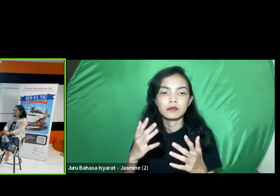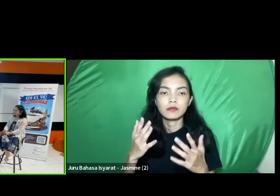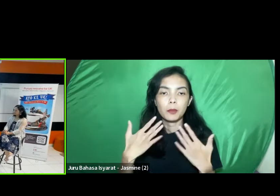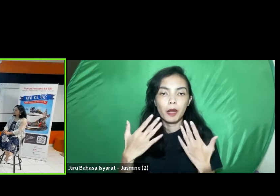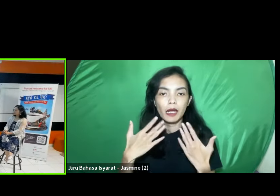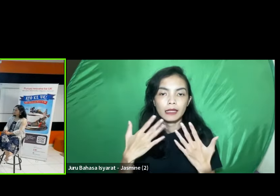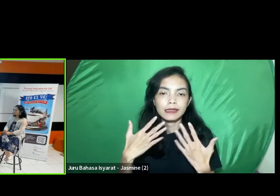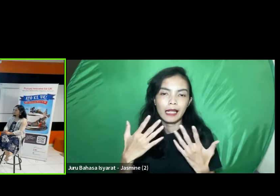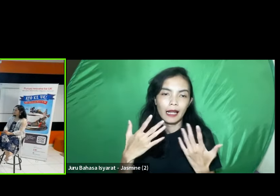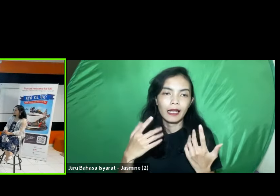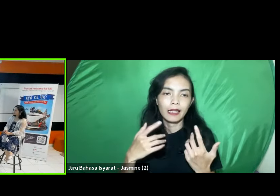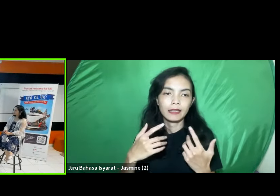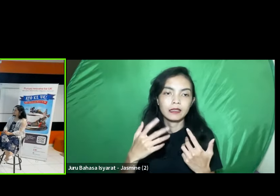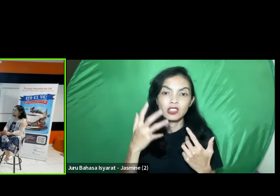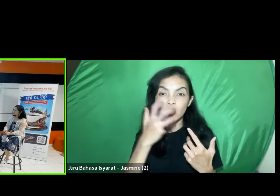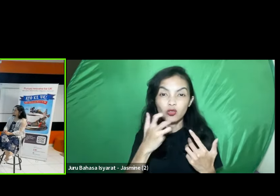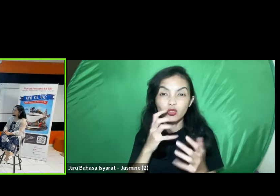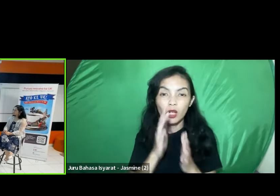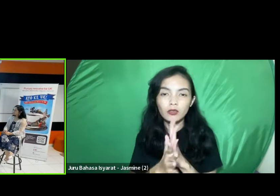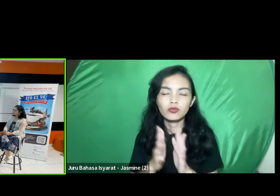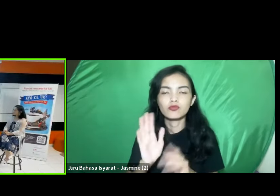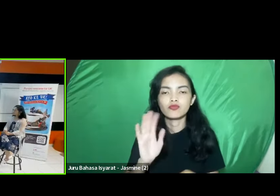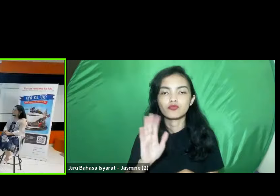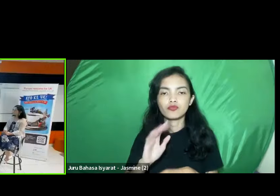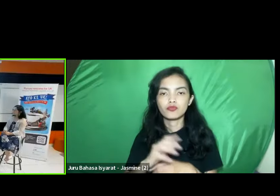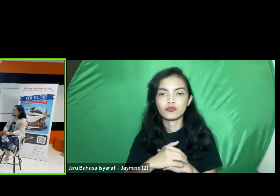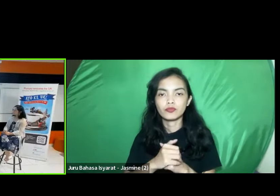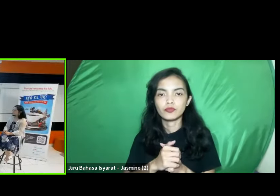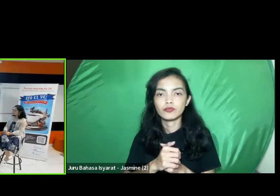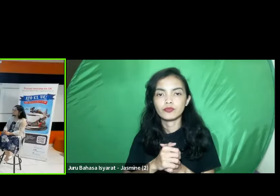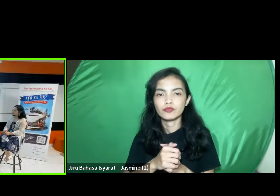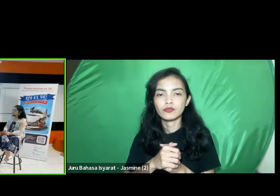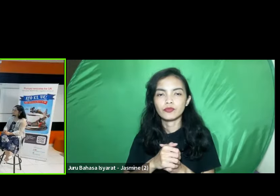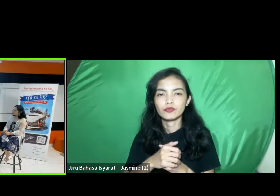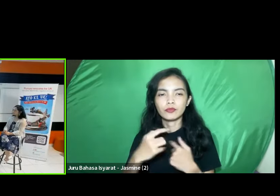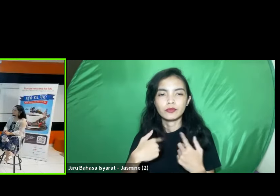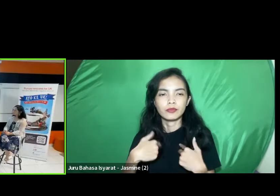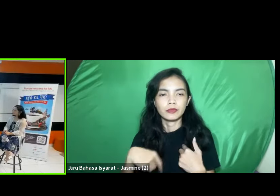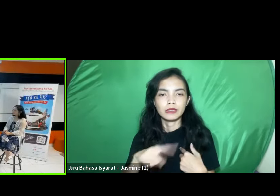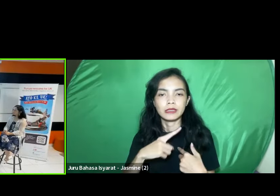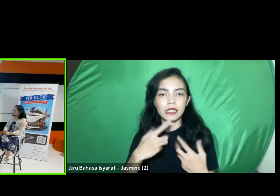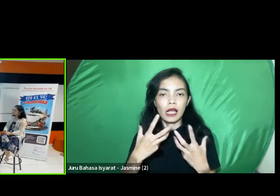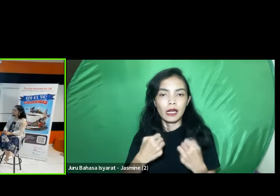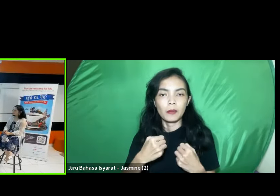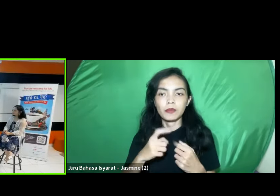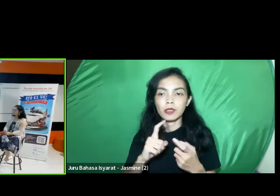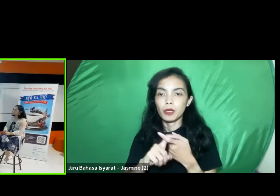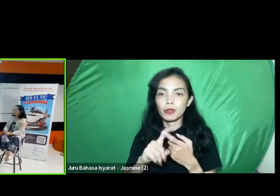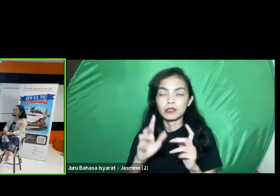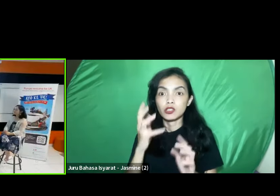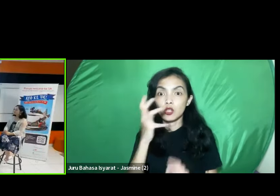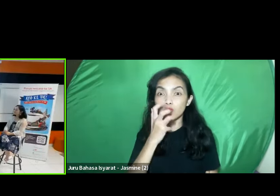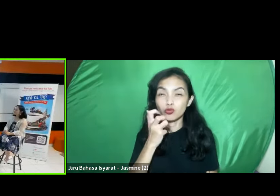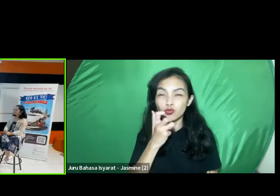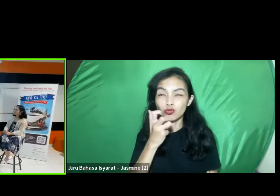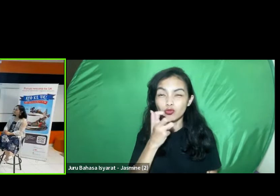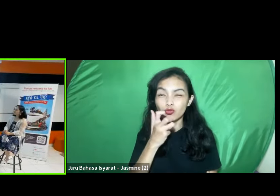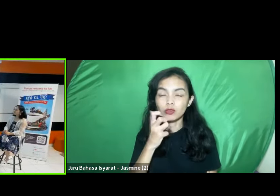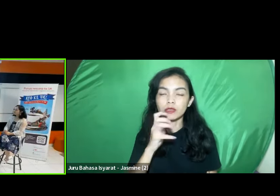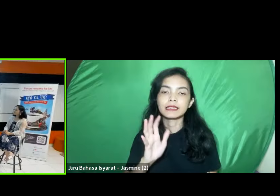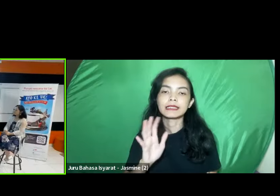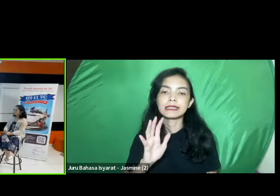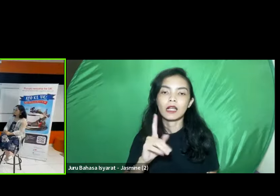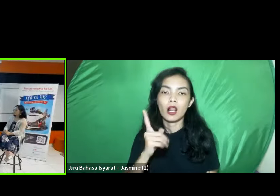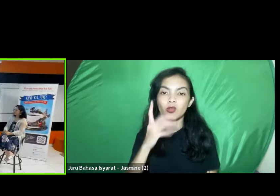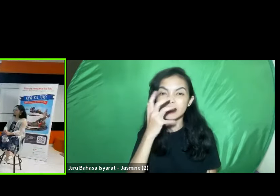terlalu serius di awal gitu ya Nah kita juga expect teman-teman juga enggak terlalu serius kalau terlu serius itu kita